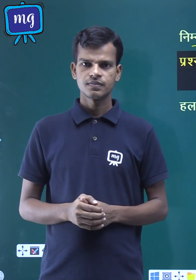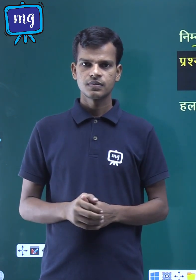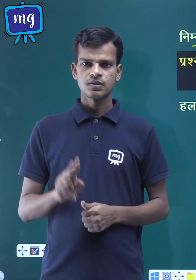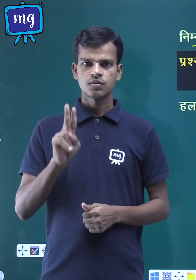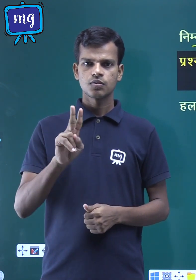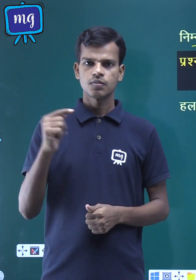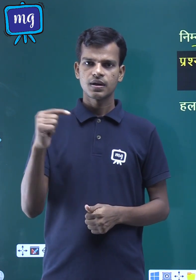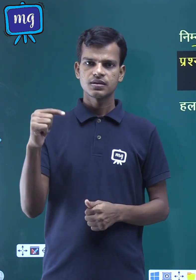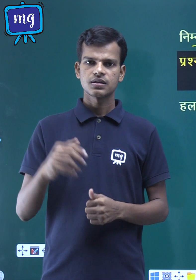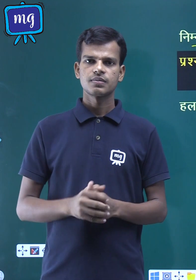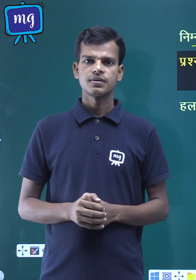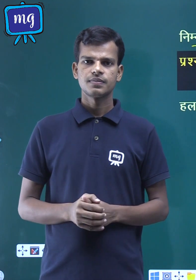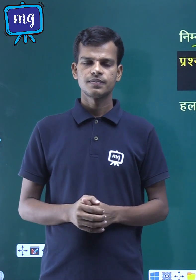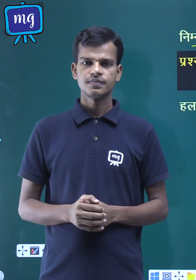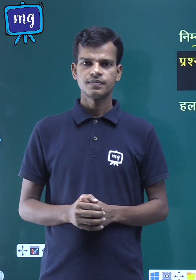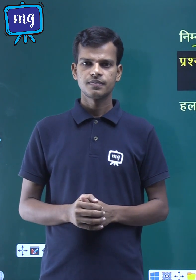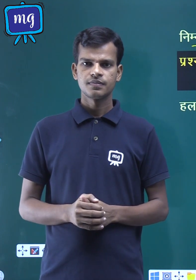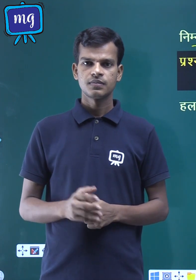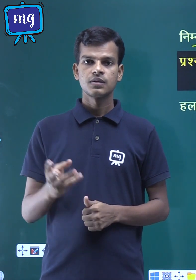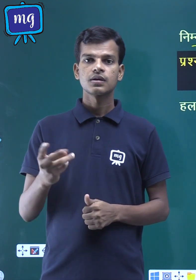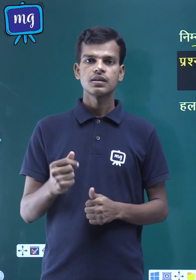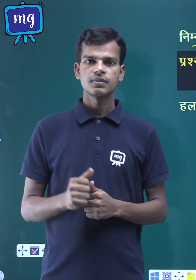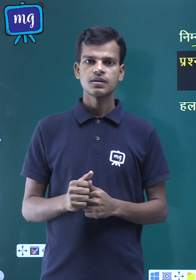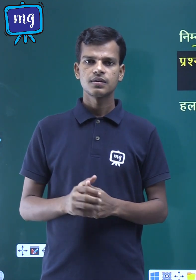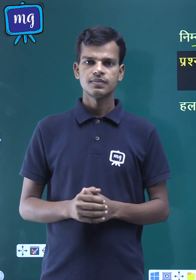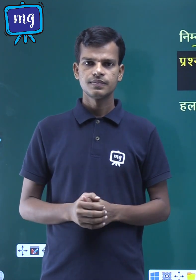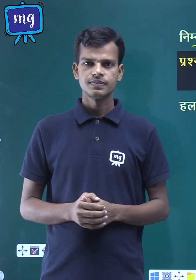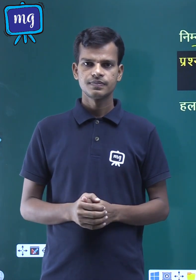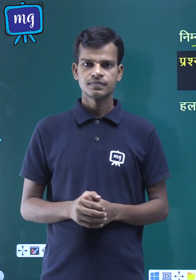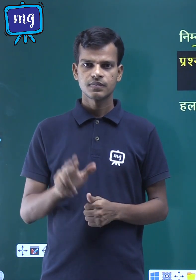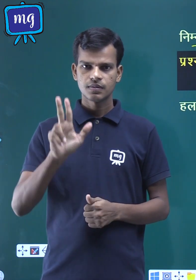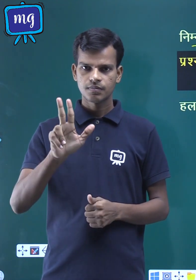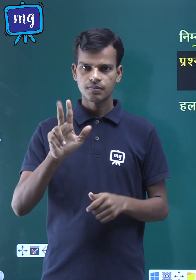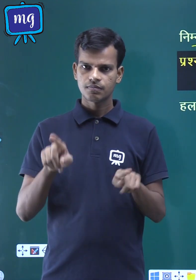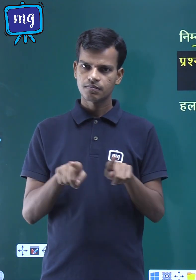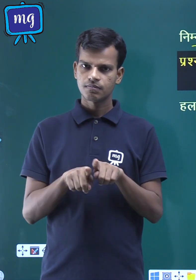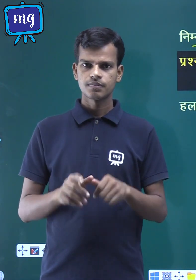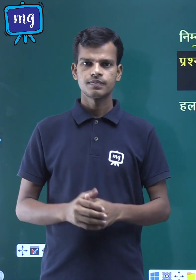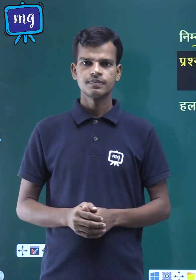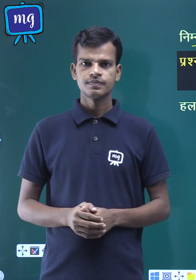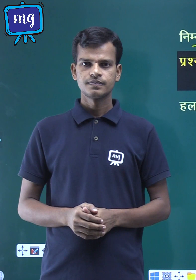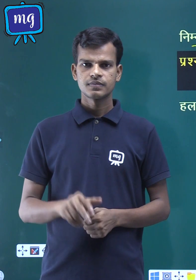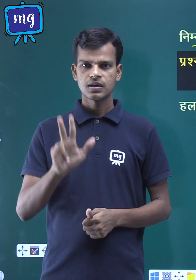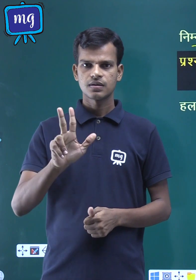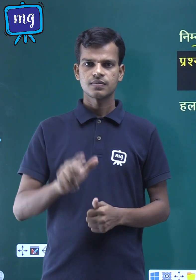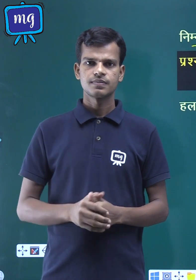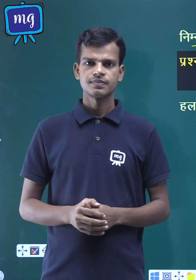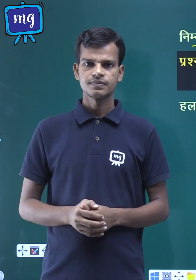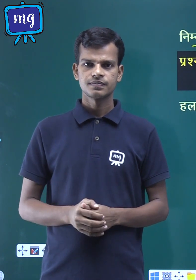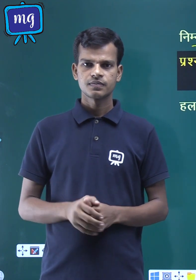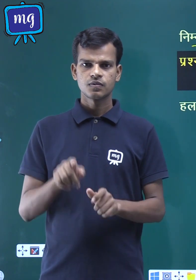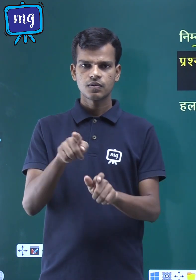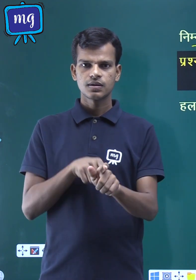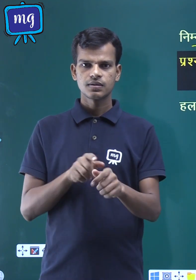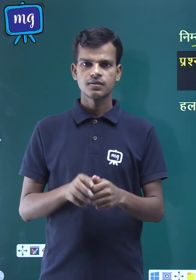2 घटाने पर कितना प्राप्त होता है? 8 बराबर 8।